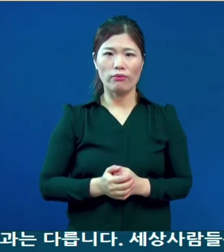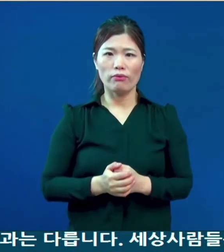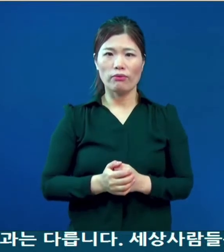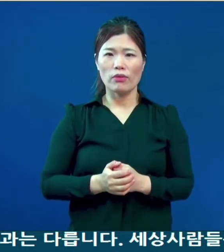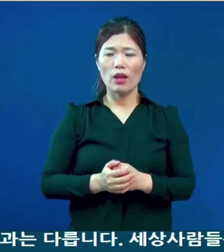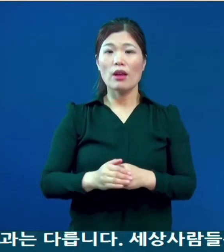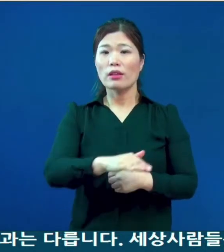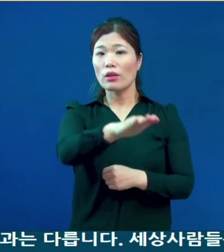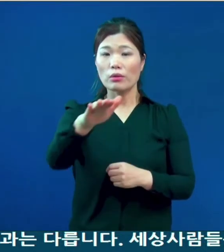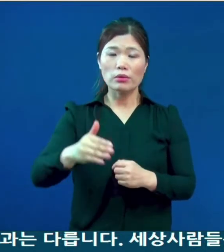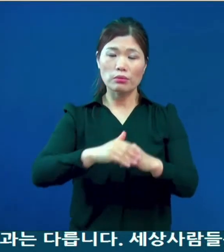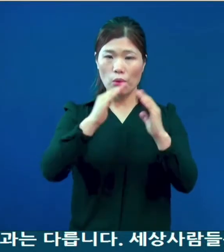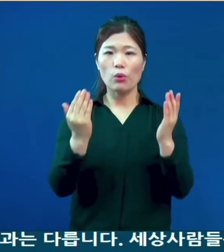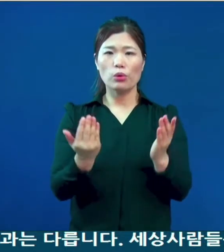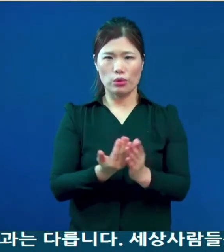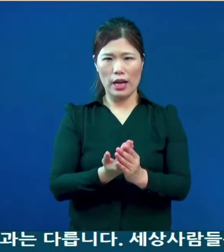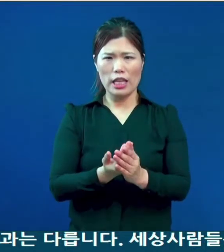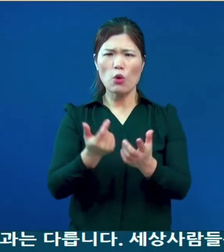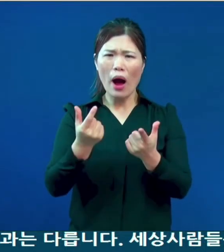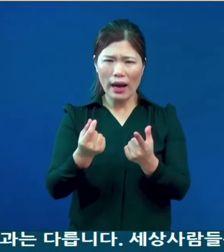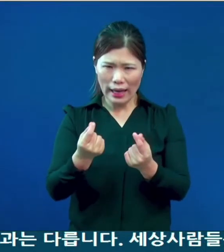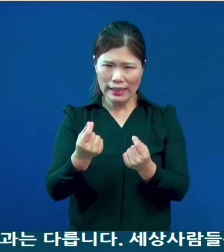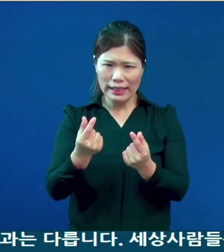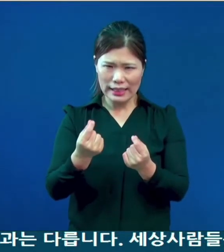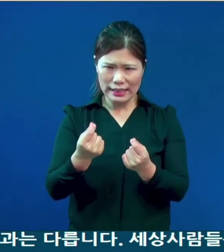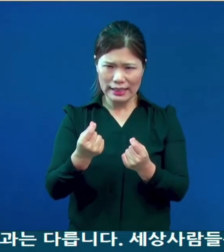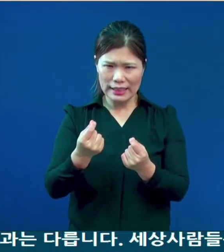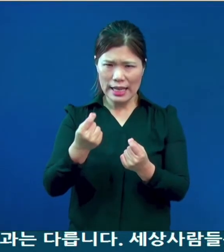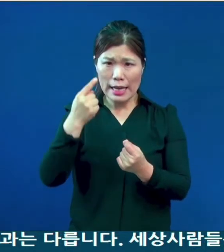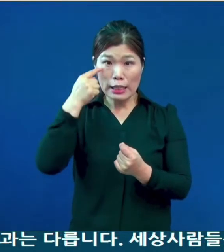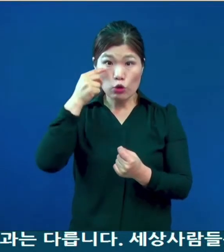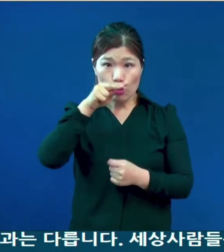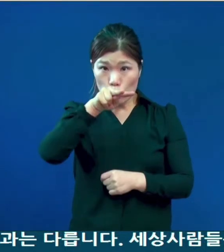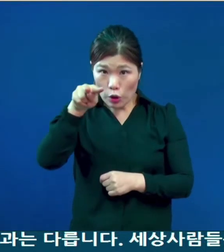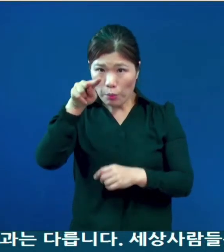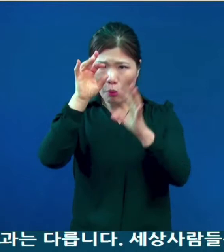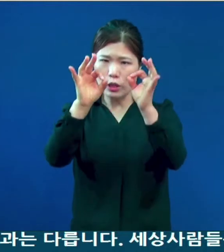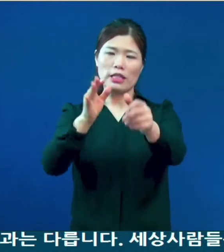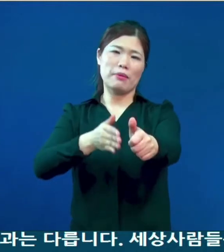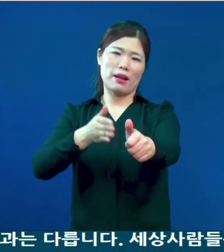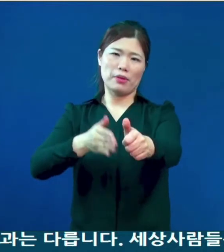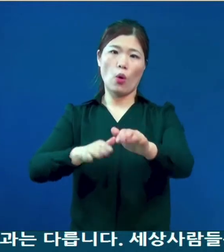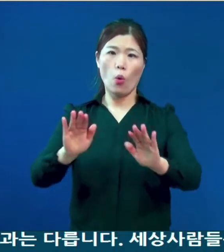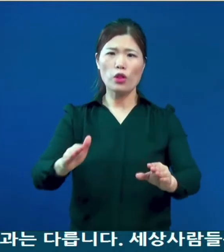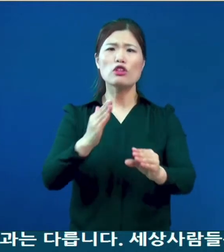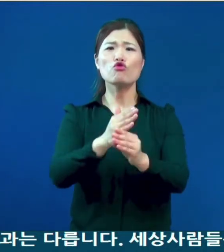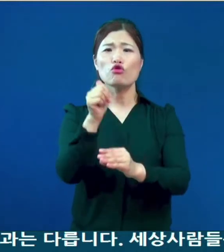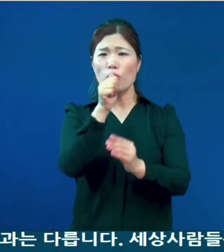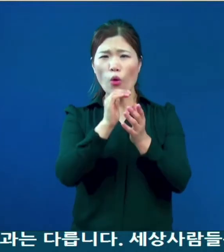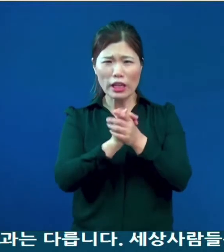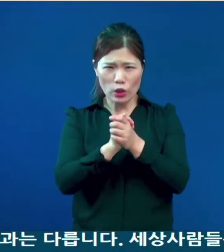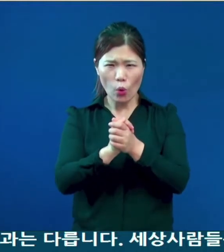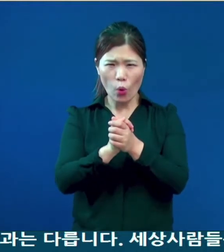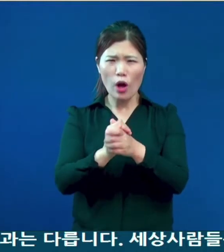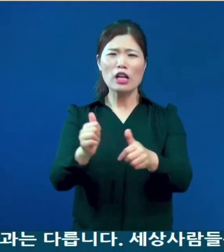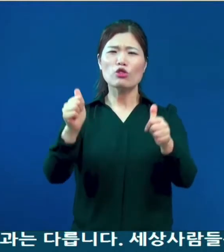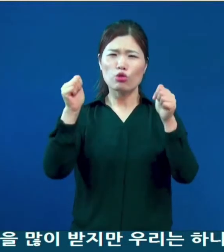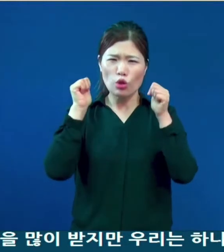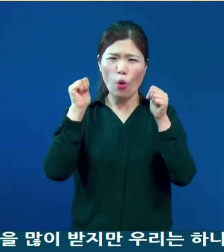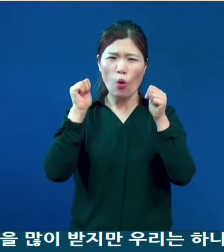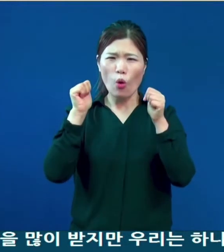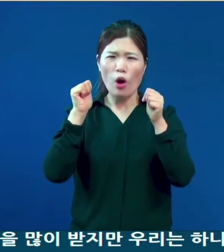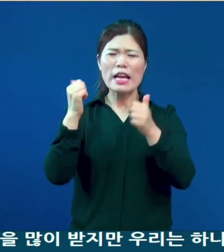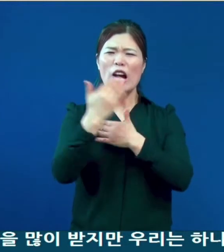우리 모두가 이 시선을 놓치지 맙시다. 특별히 오늘 중보기도 수료 및 헌신서약을 하시는 분들도 우리